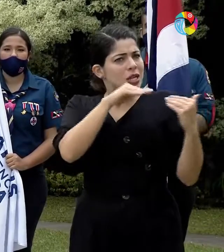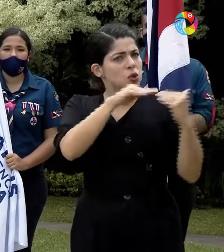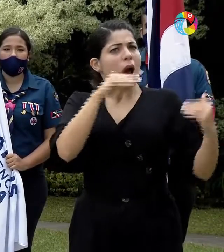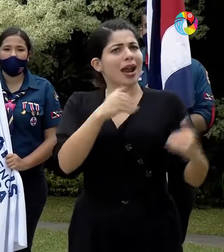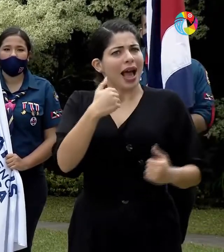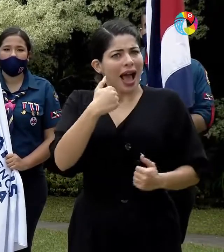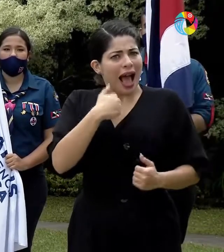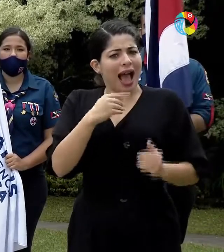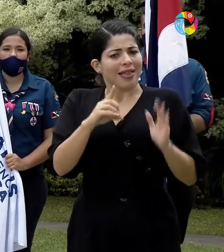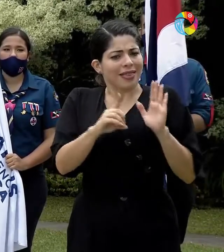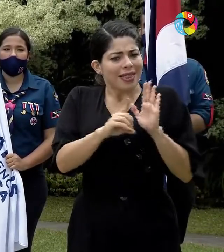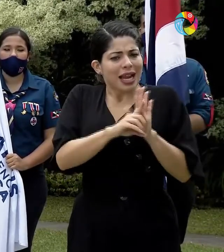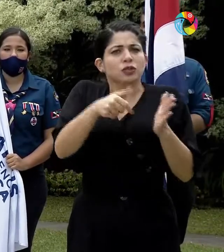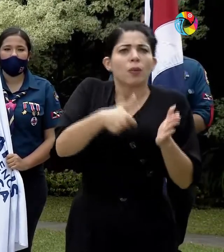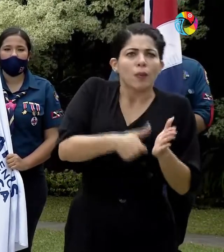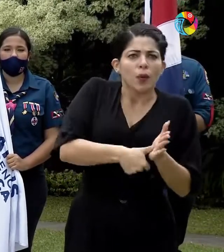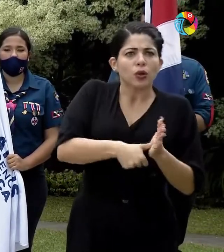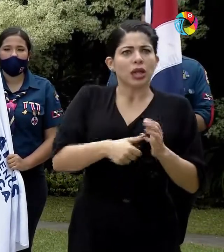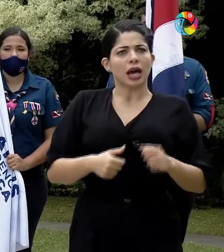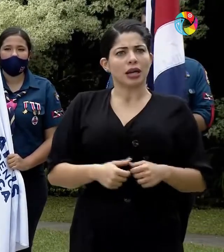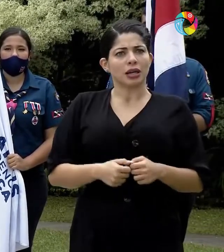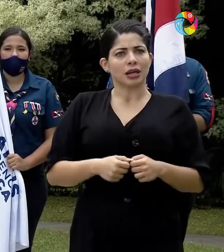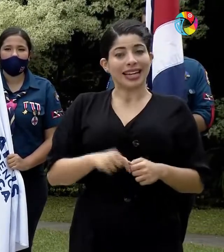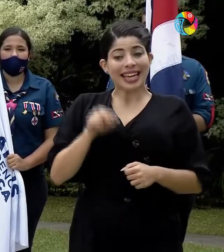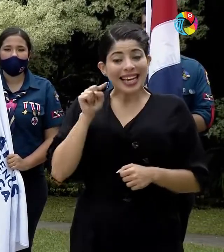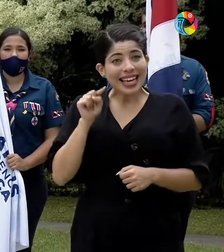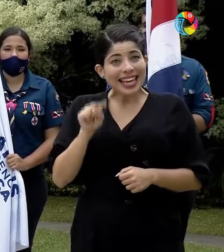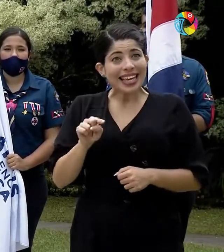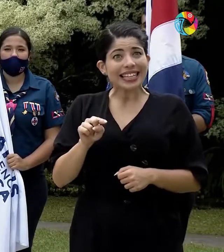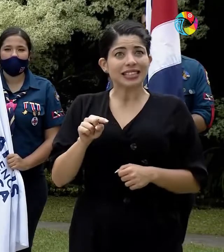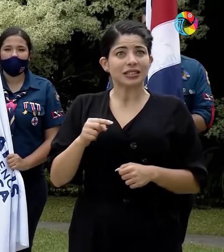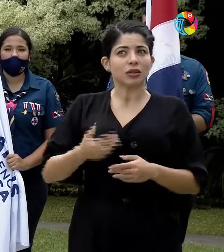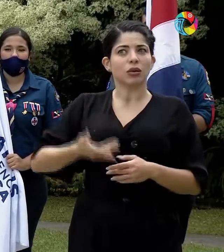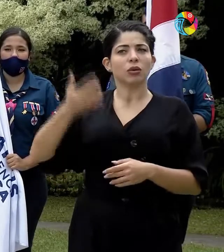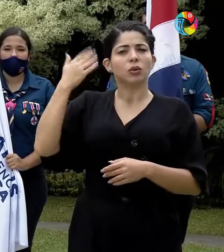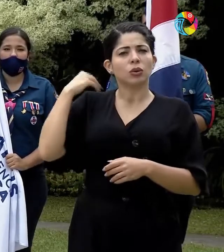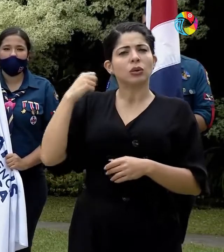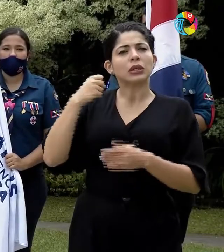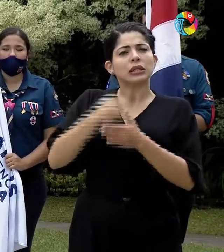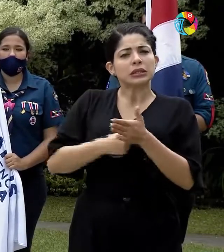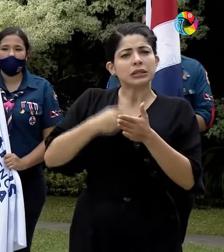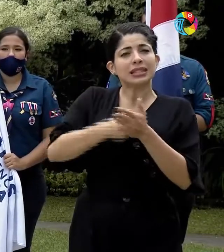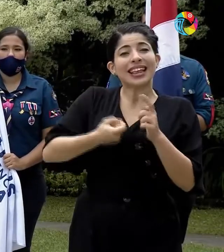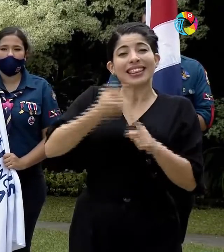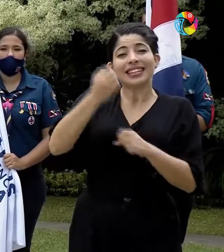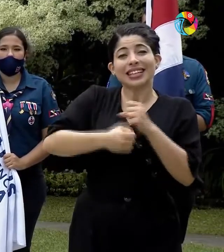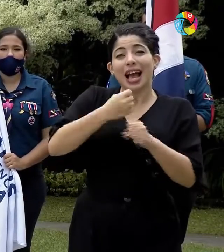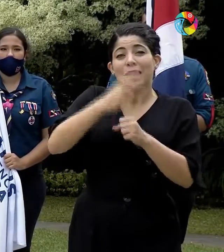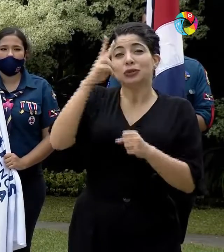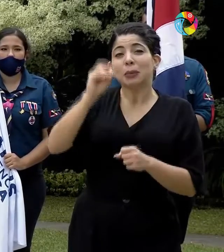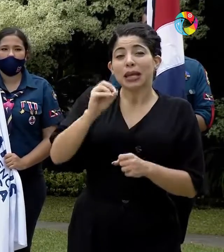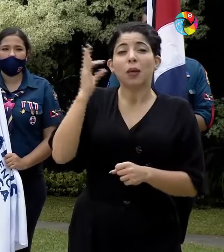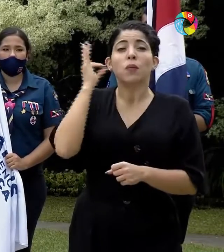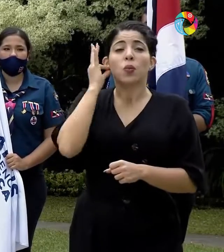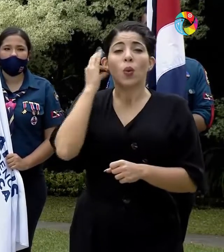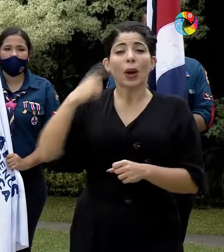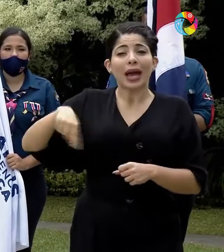teníamos derecho a votar. Y que eso fue una lucha que desde los años 20 venían librando las